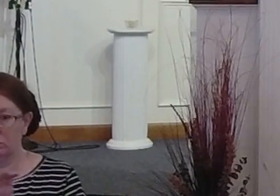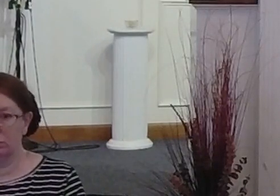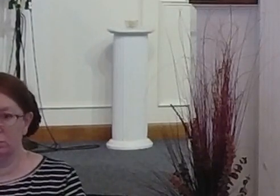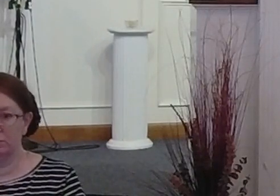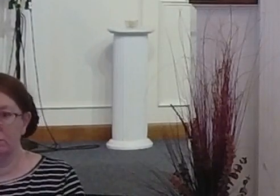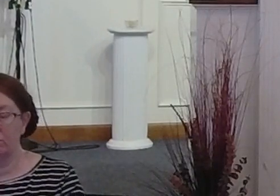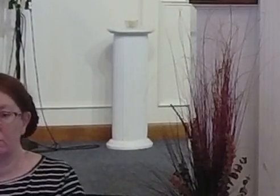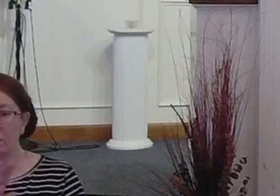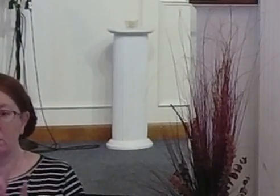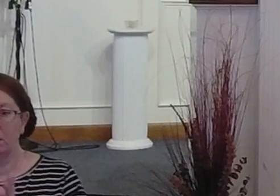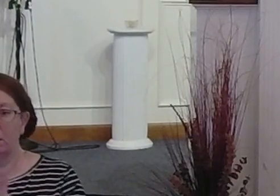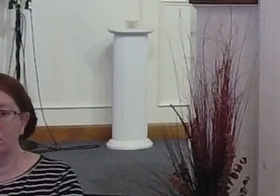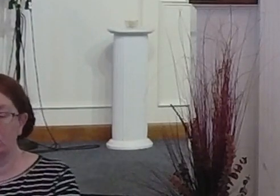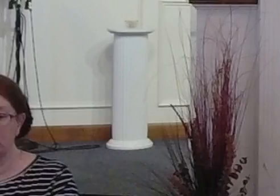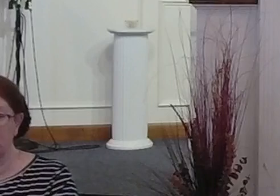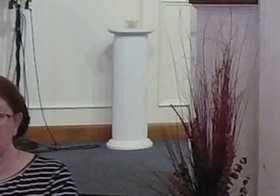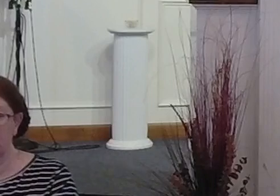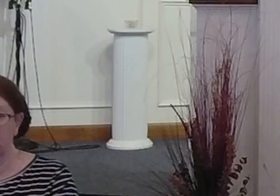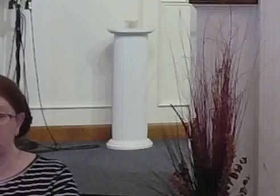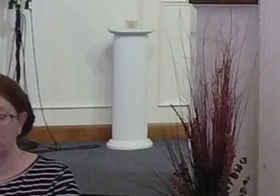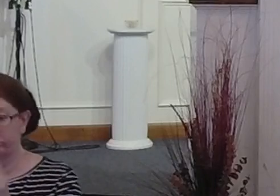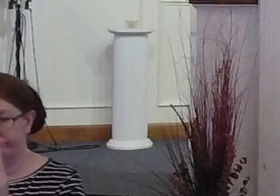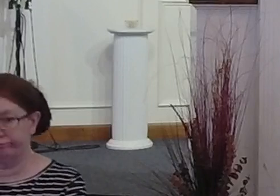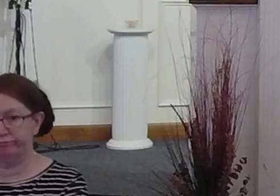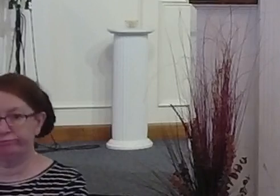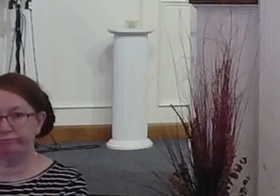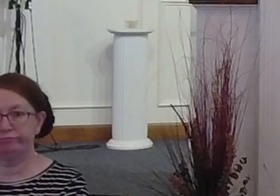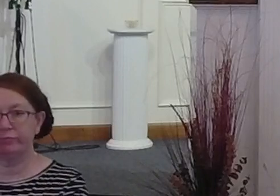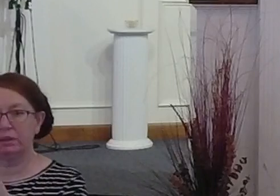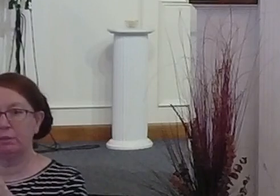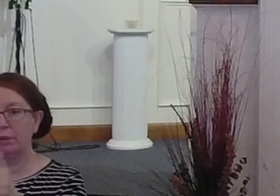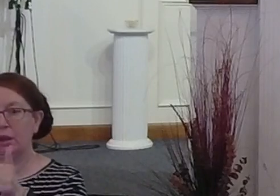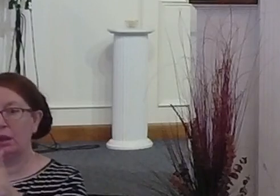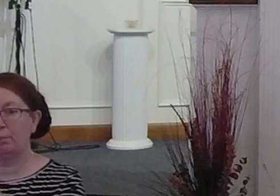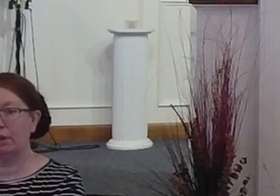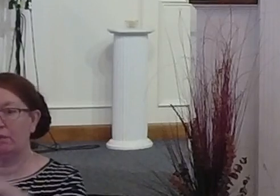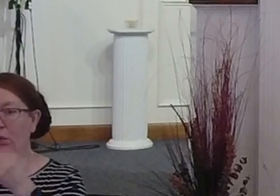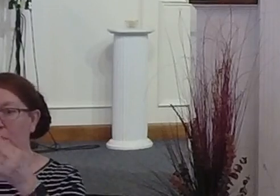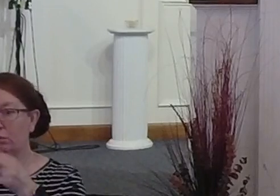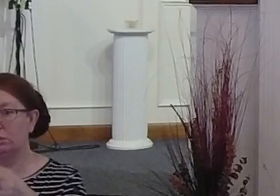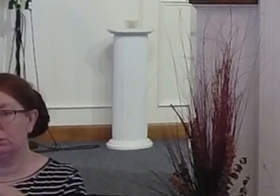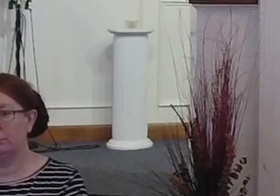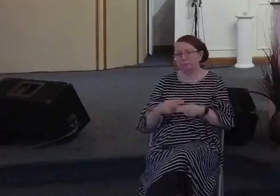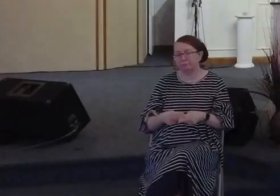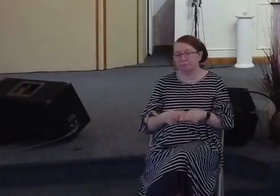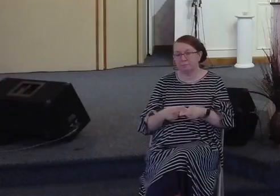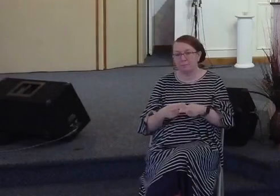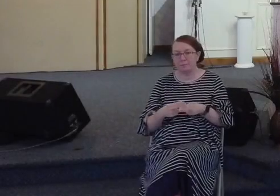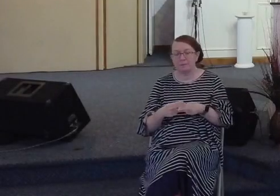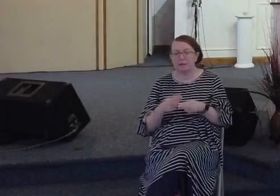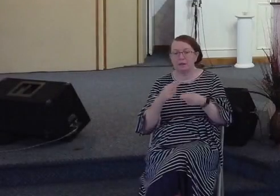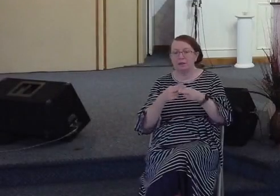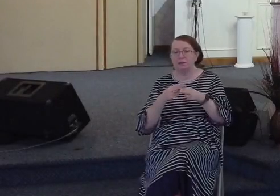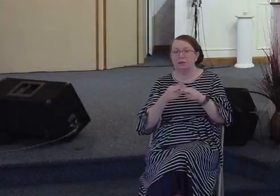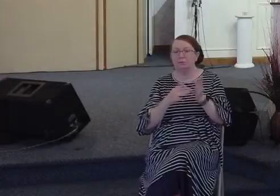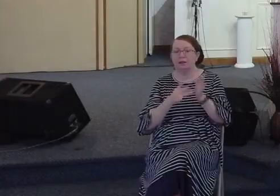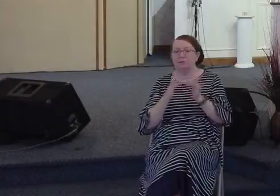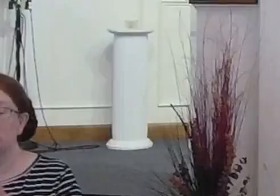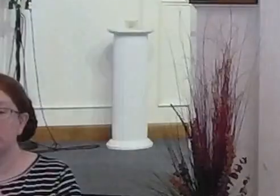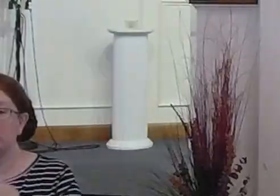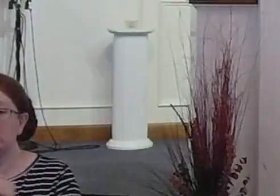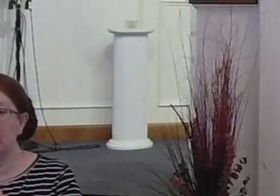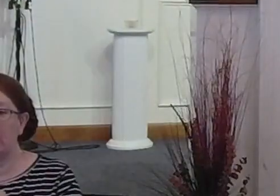obediente hasta la muerte de cruz, por lo cual Dios también lo